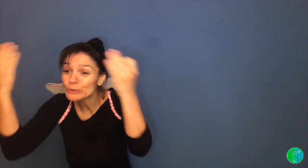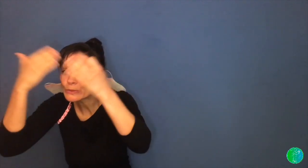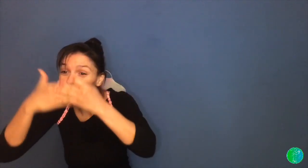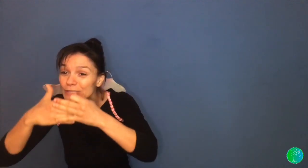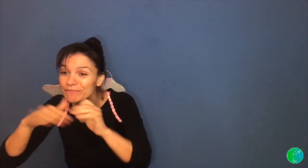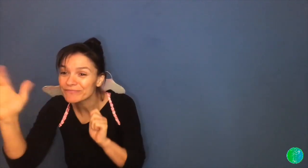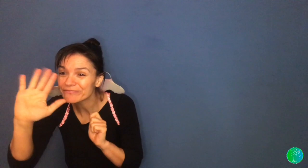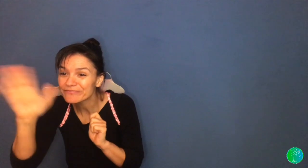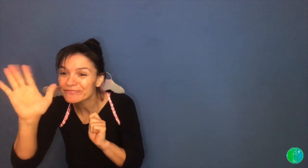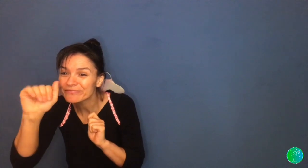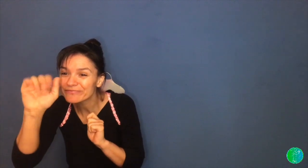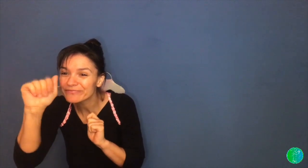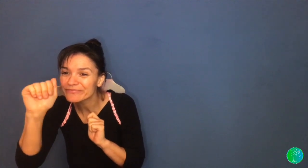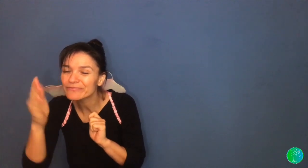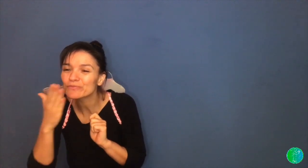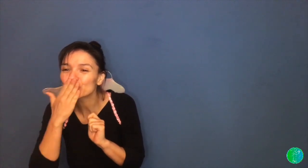Bonne nuit.